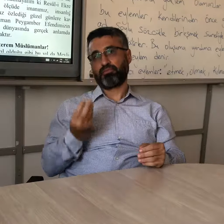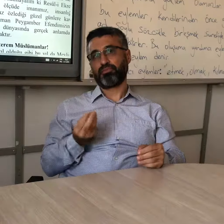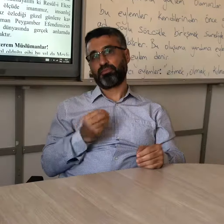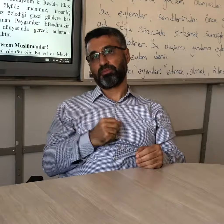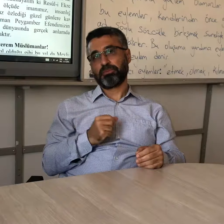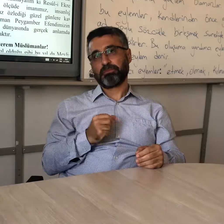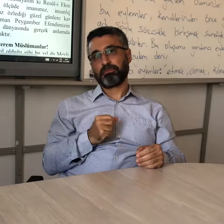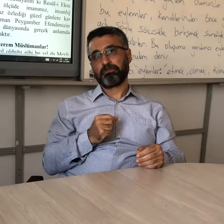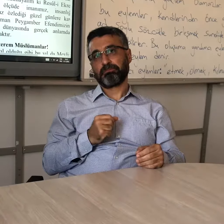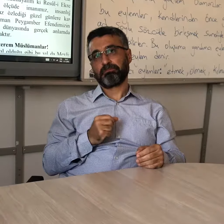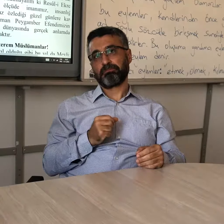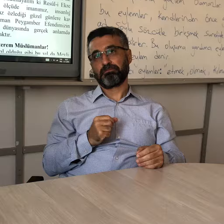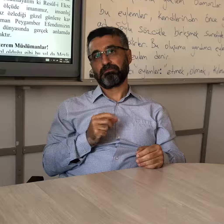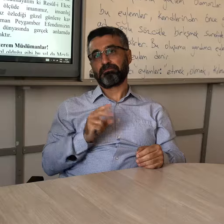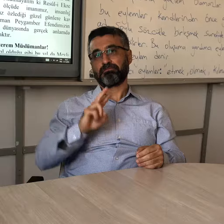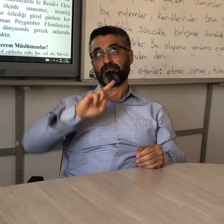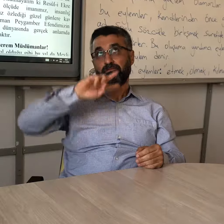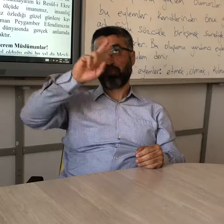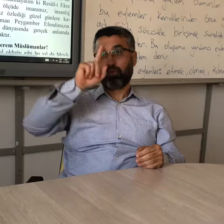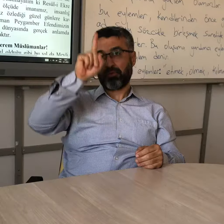Onun alemlere huzur,